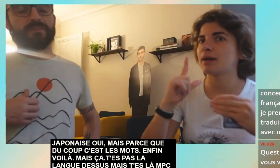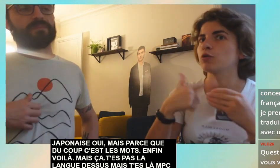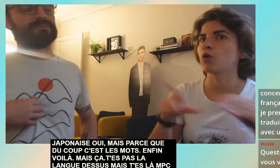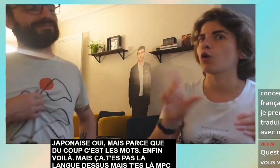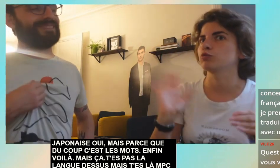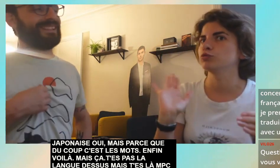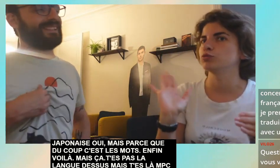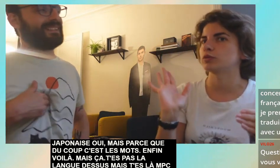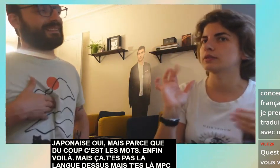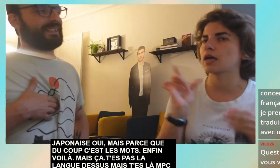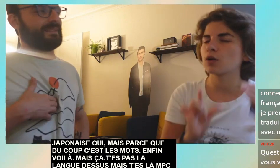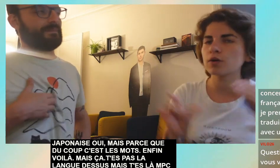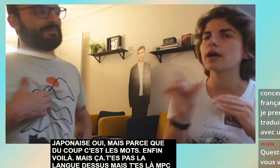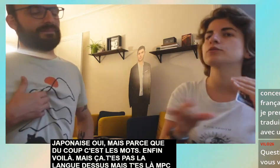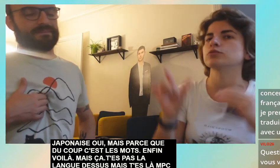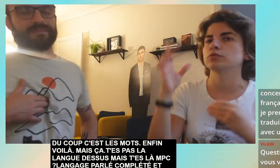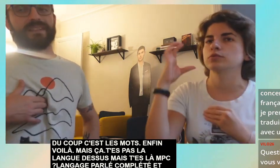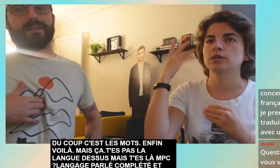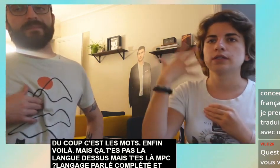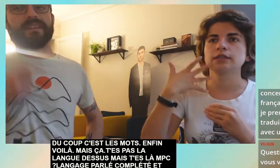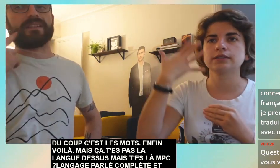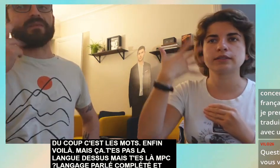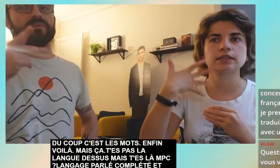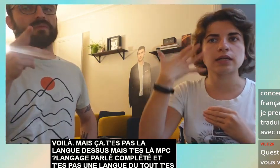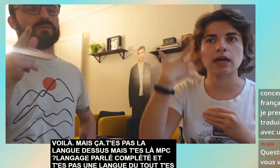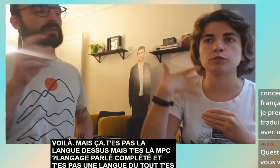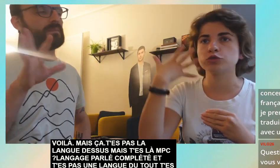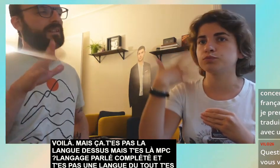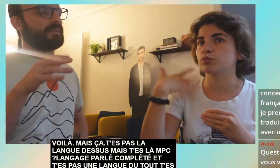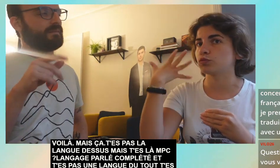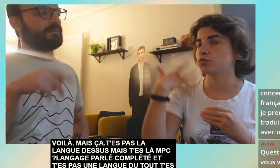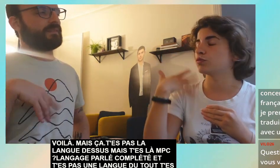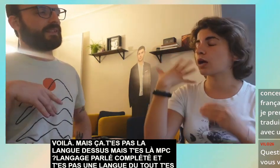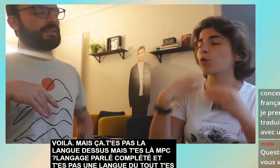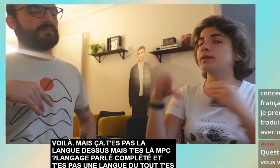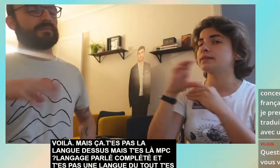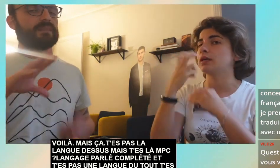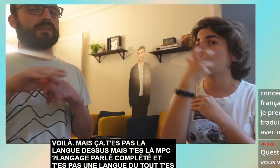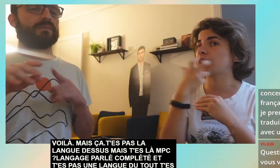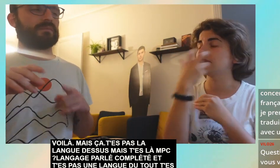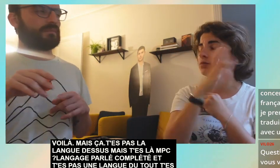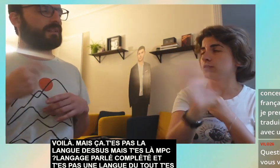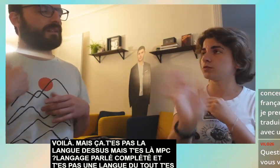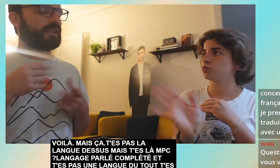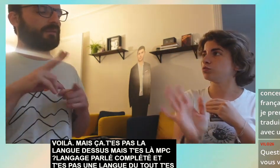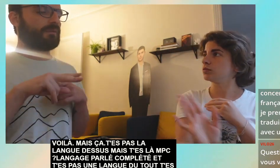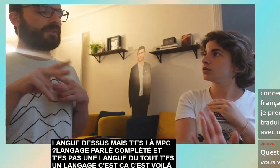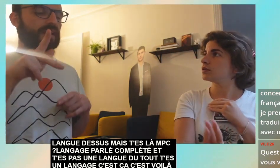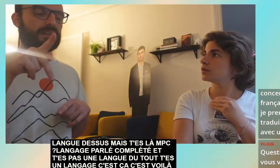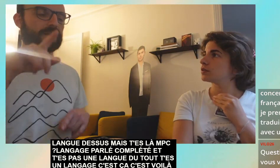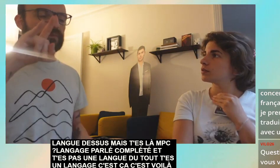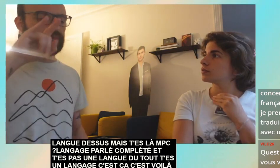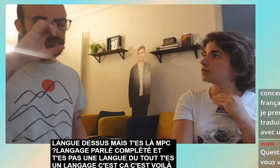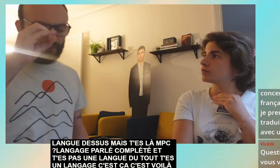pas une langue du tout, hein, t'es C'est un ça. langage. c'est ça. Et Et c'est c'est le nom, même, voilà, c'est ça. compléter l'oralisme. Et on fait les